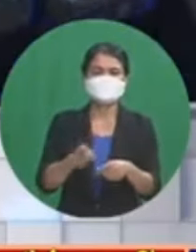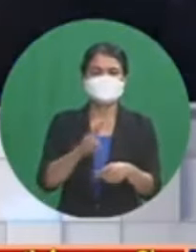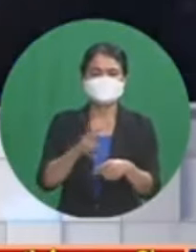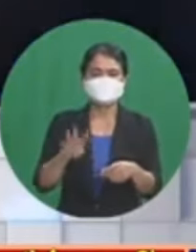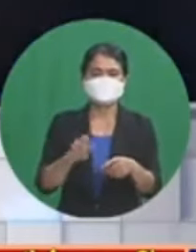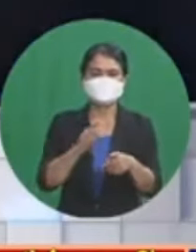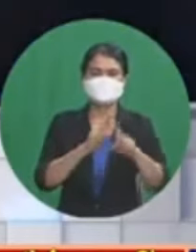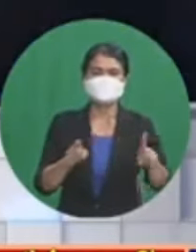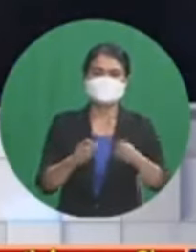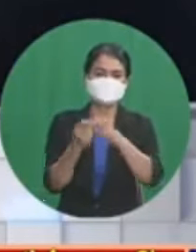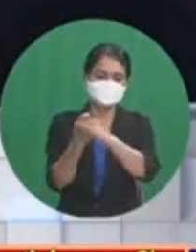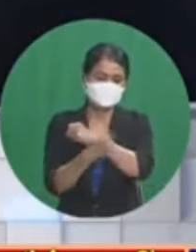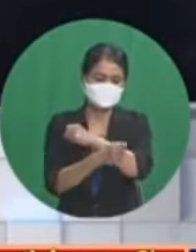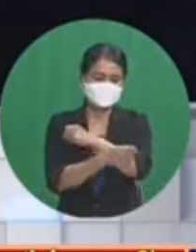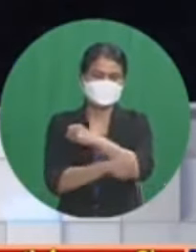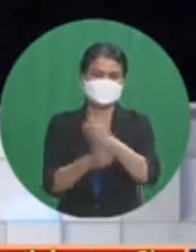14នាក់ផ្សេងទៀតរងរបួសនៅក្នុងហេតុការបាញ់ប្រហារនៅក្នុងកន្លែងស៊ីផឹកមួយកន្លែង